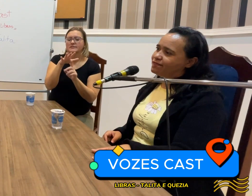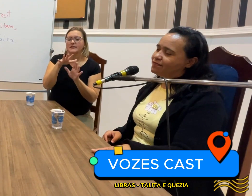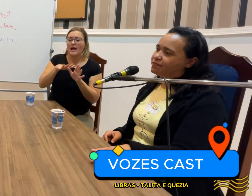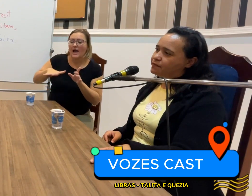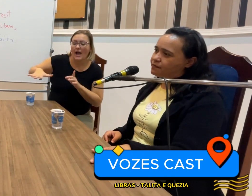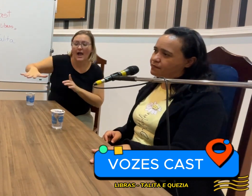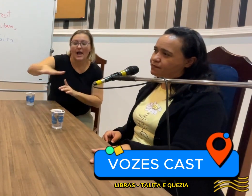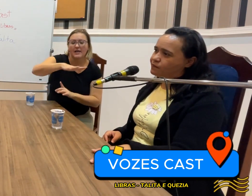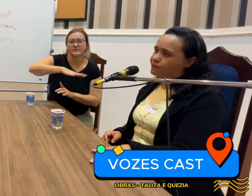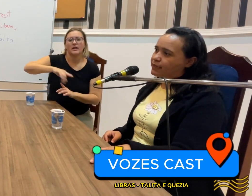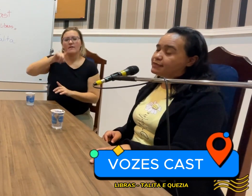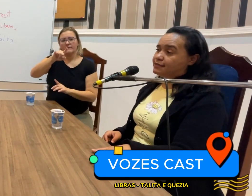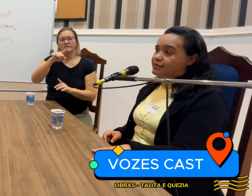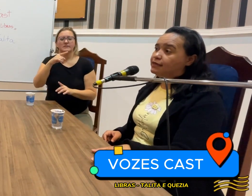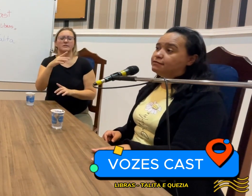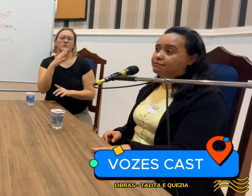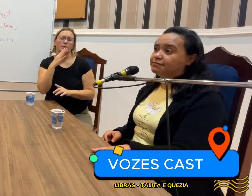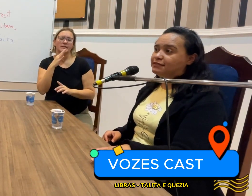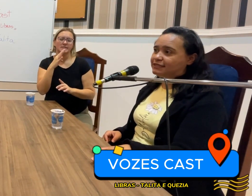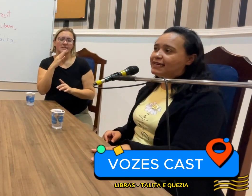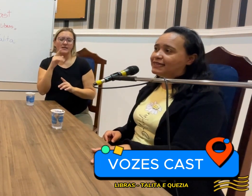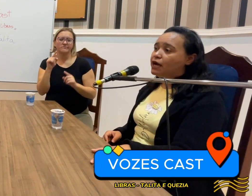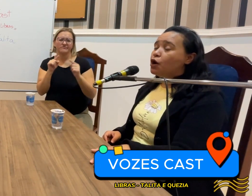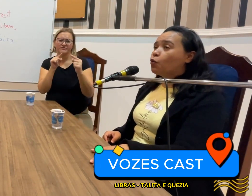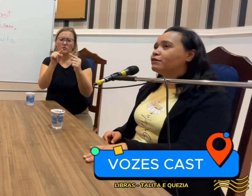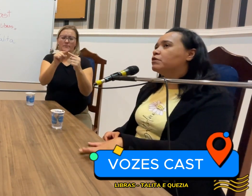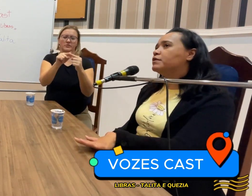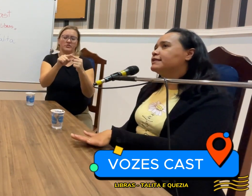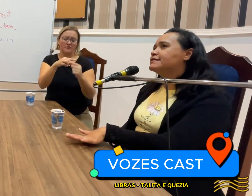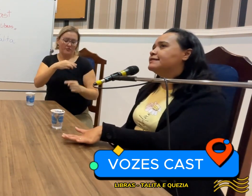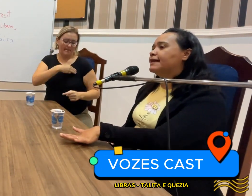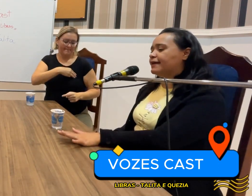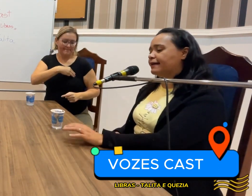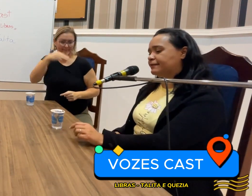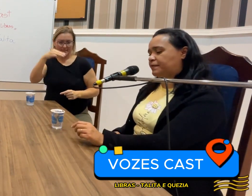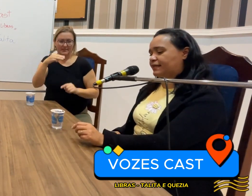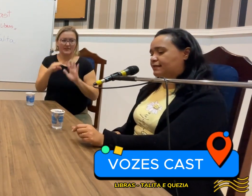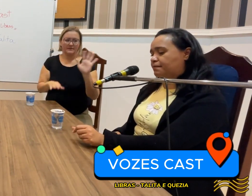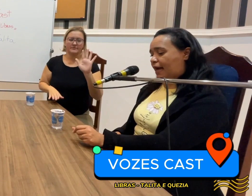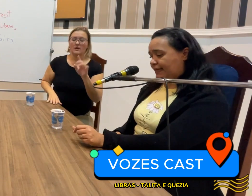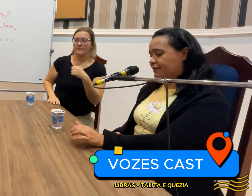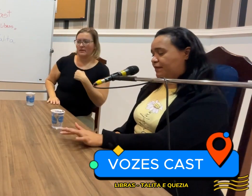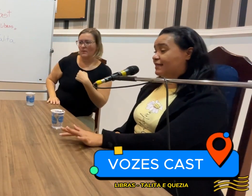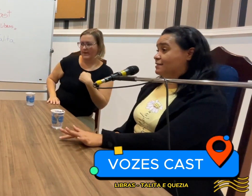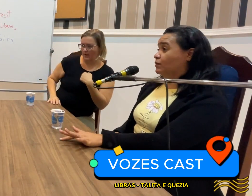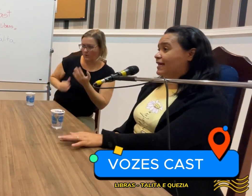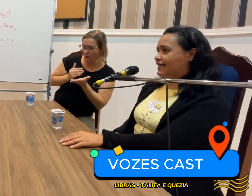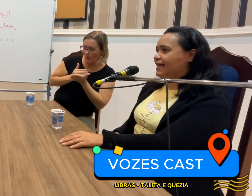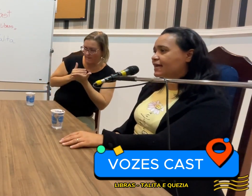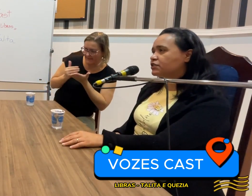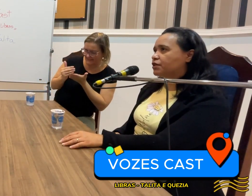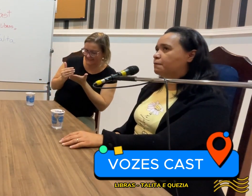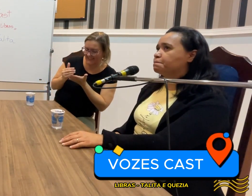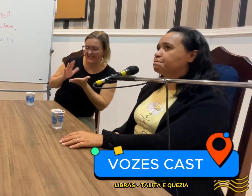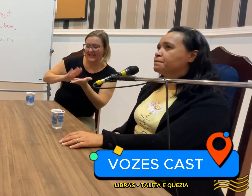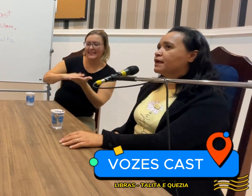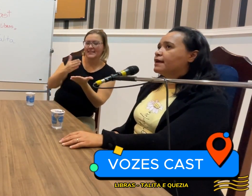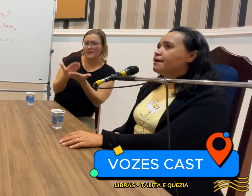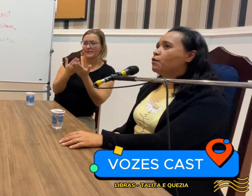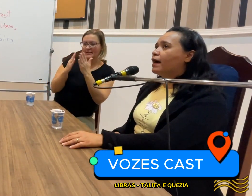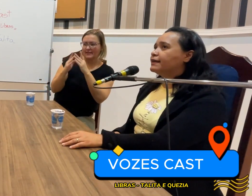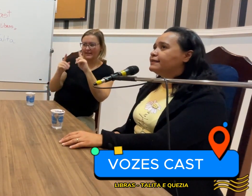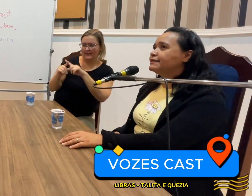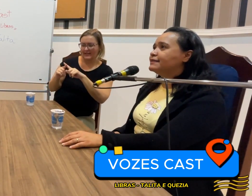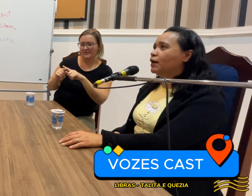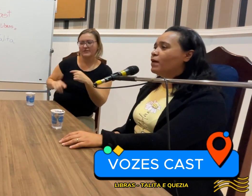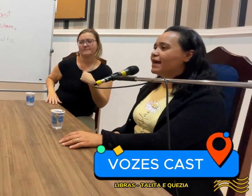a questão missionária. Sim. Não é verdade? Quando eu iniciei a interpretação na igreja,